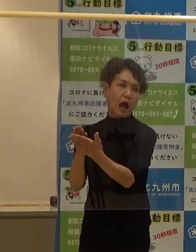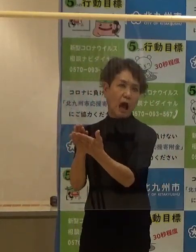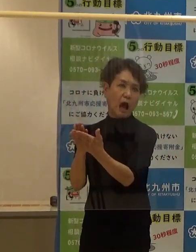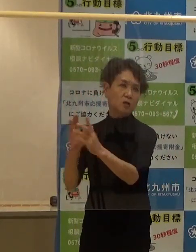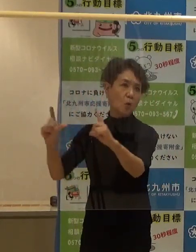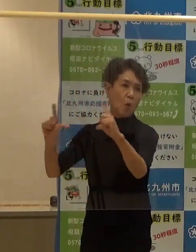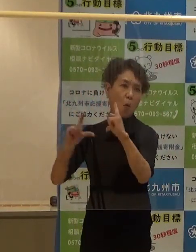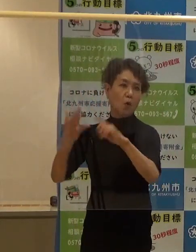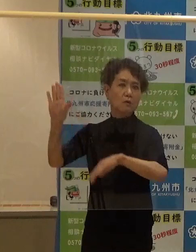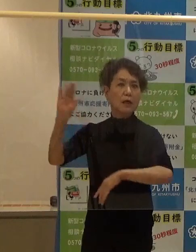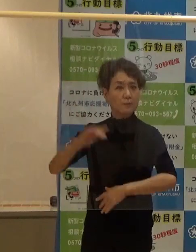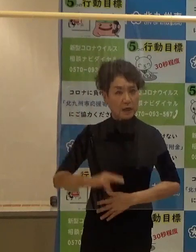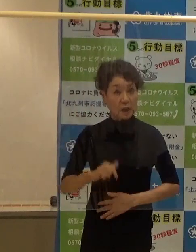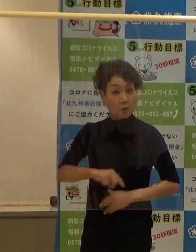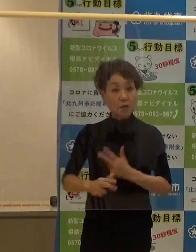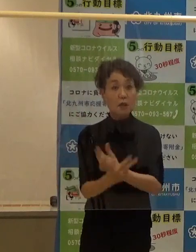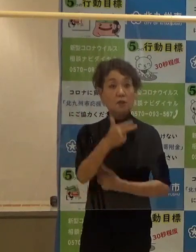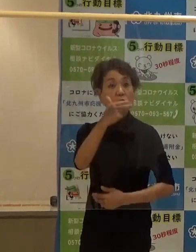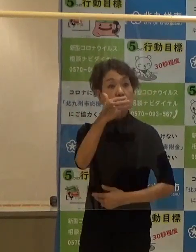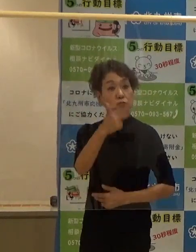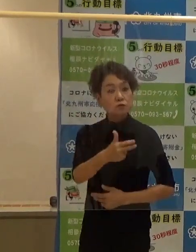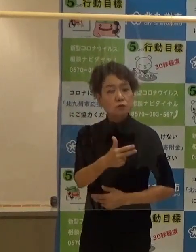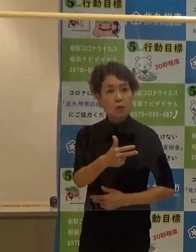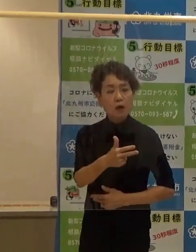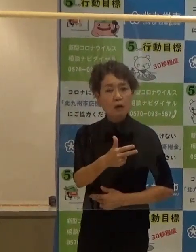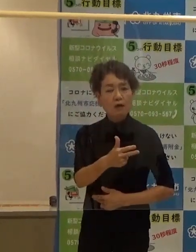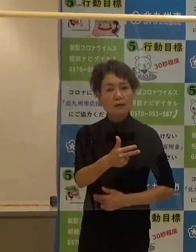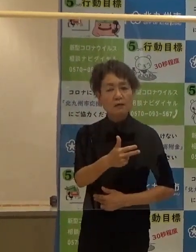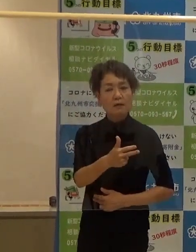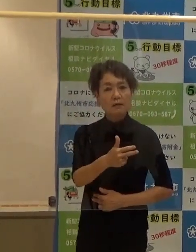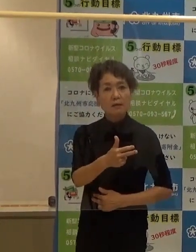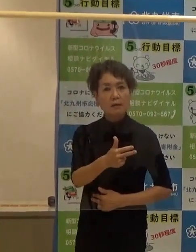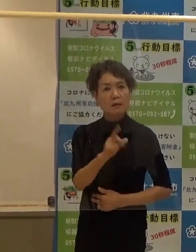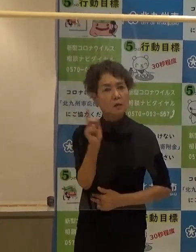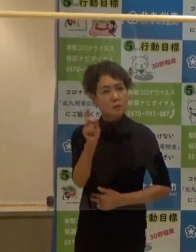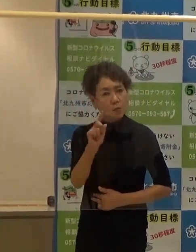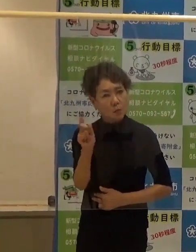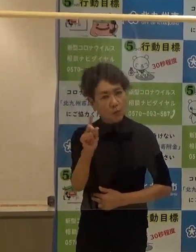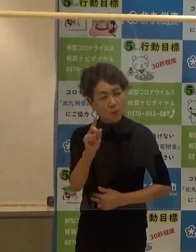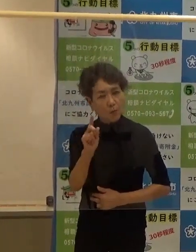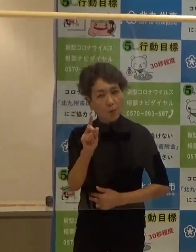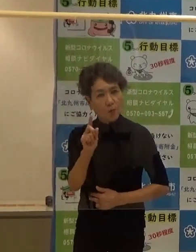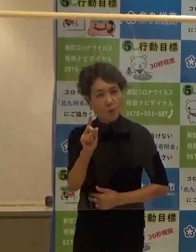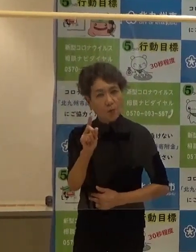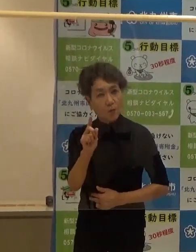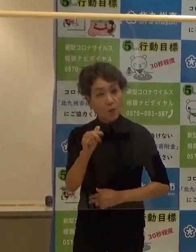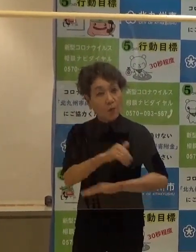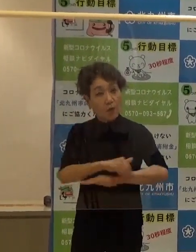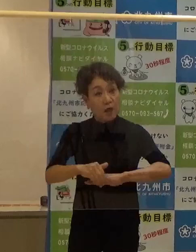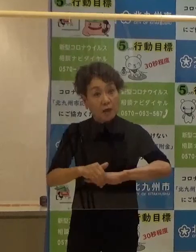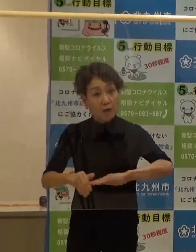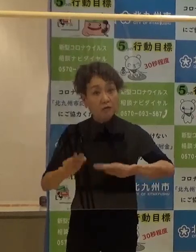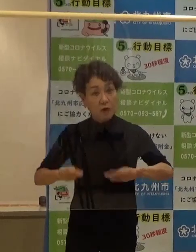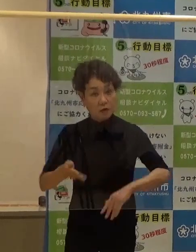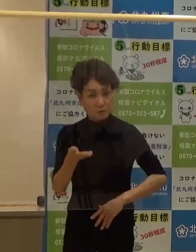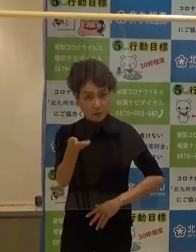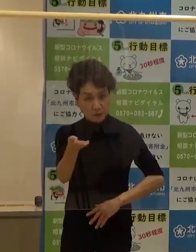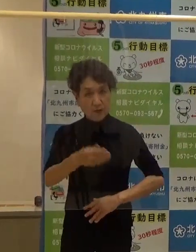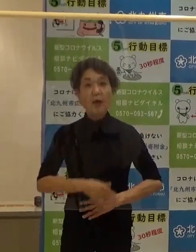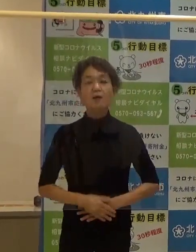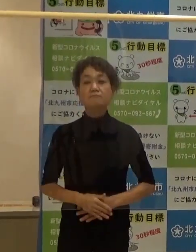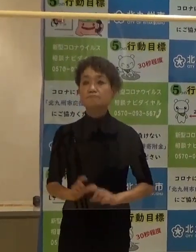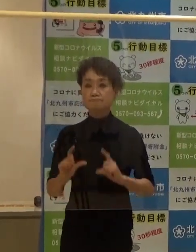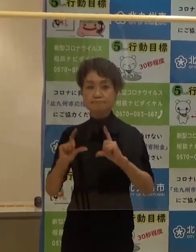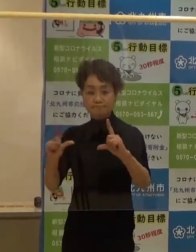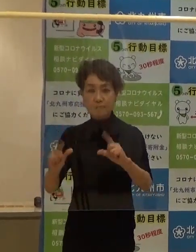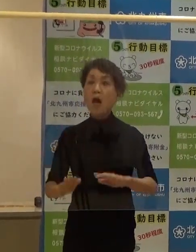ましたが、北九州市も同様にそういうようなことを計画または予定されているでしょうか。 現